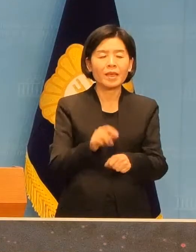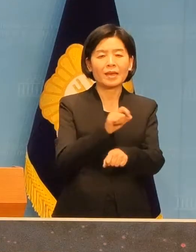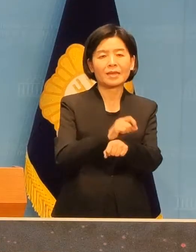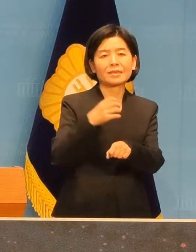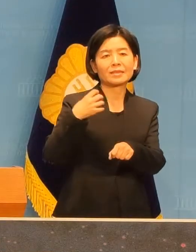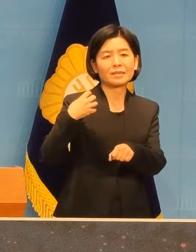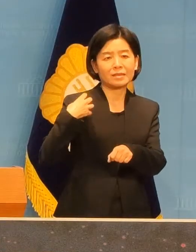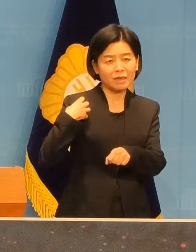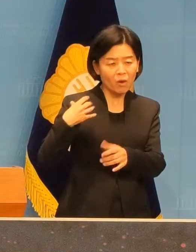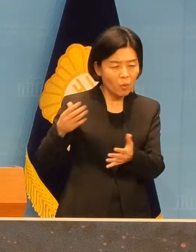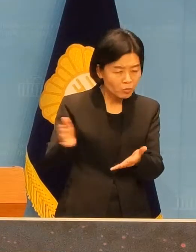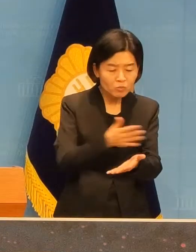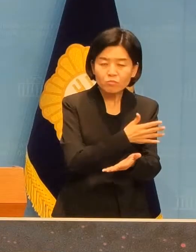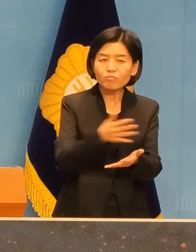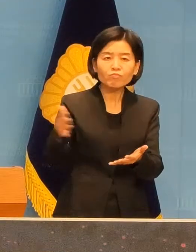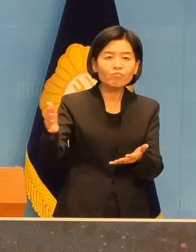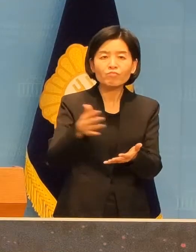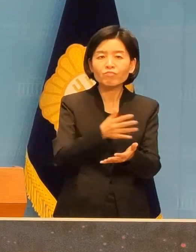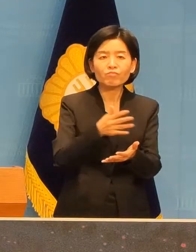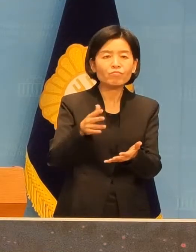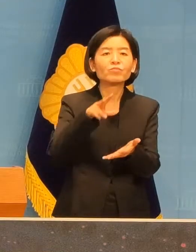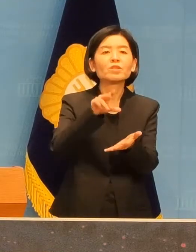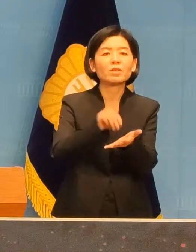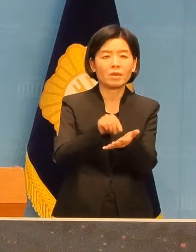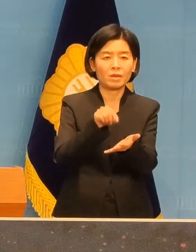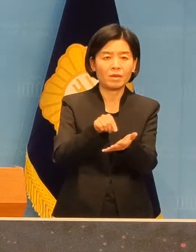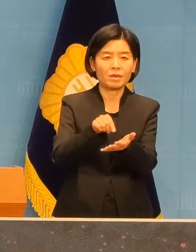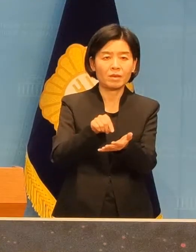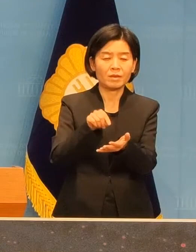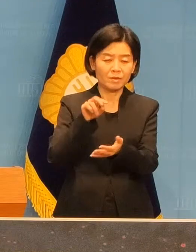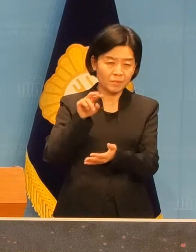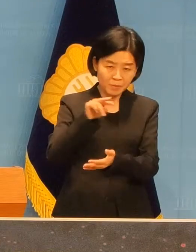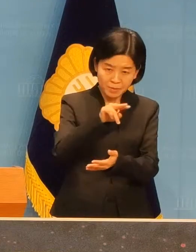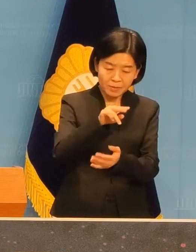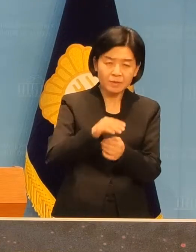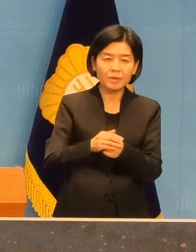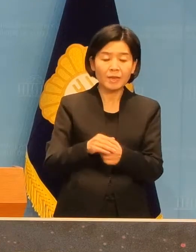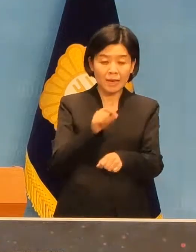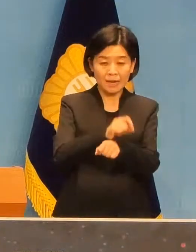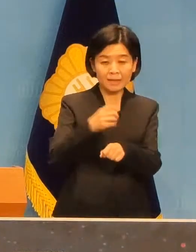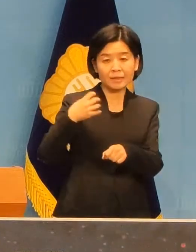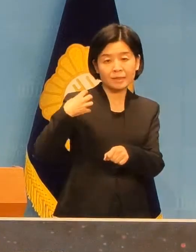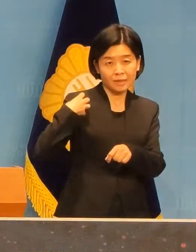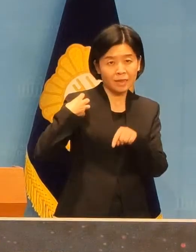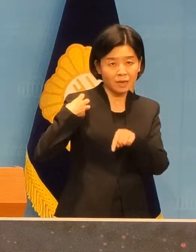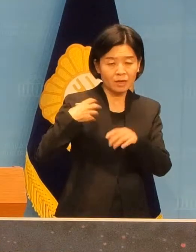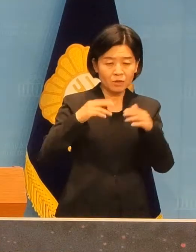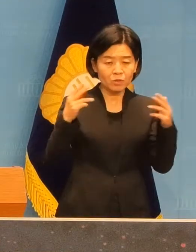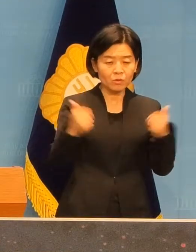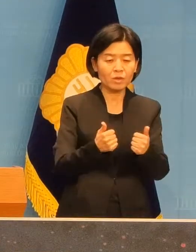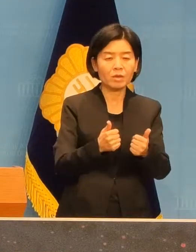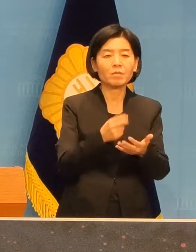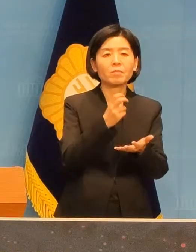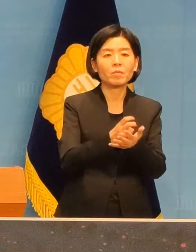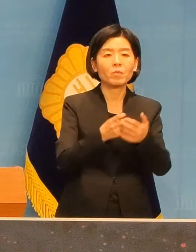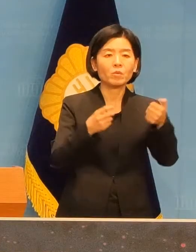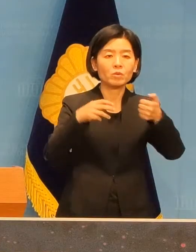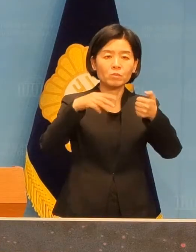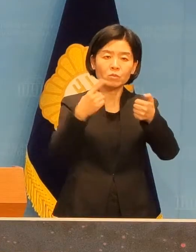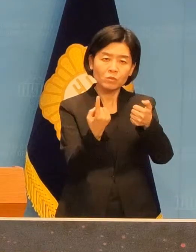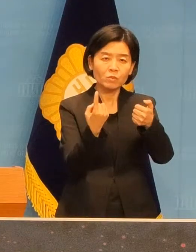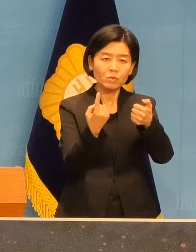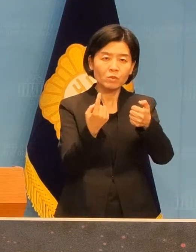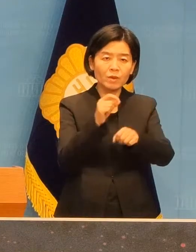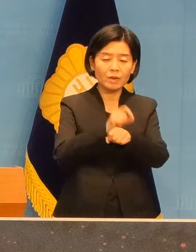없는 국정감사를 했다는 것도 지적이 되었습니다. 간사는 국회법 50조에 따라서 반드시